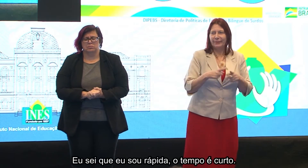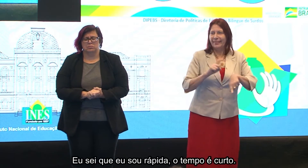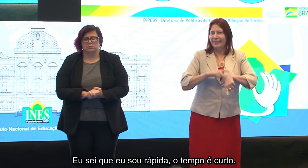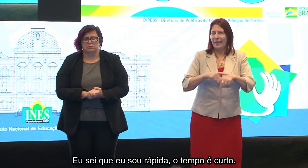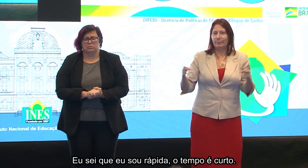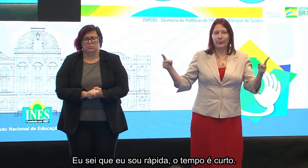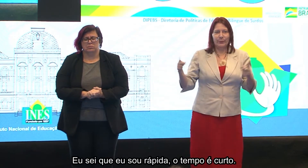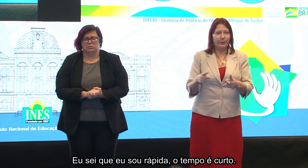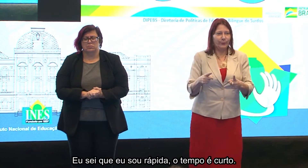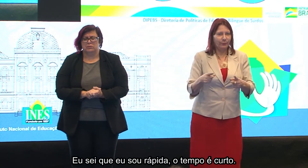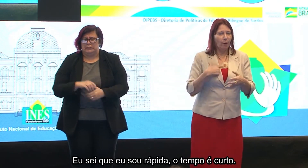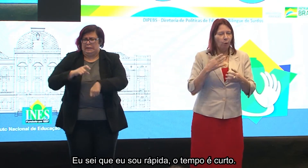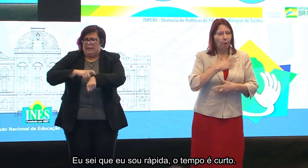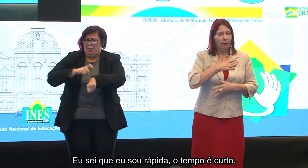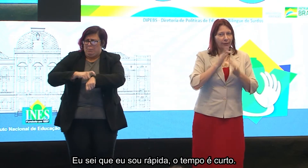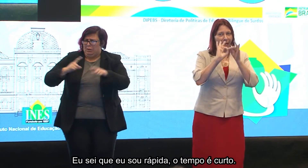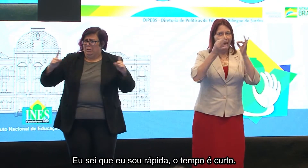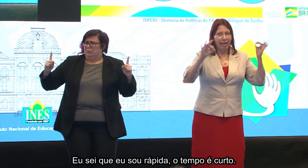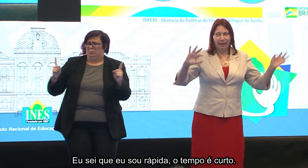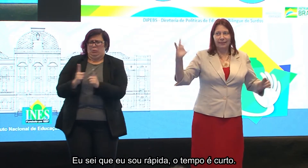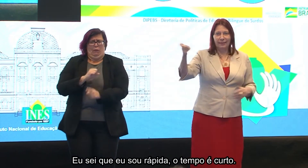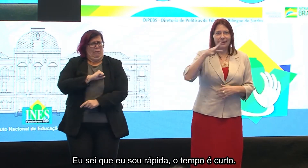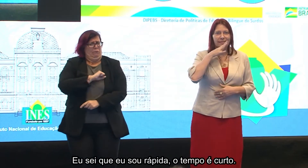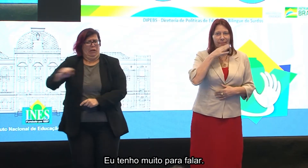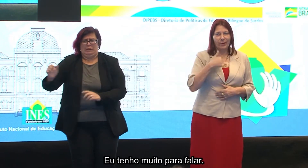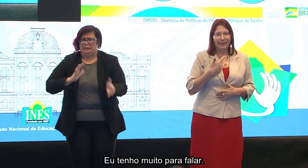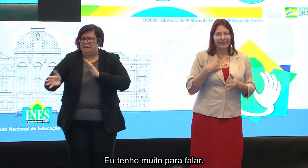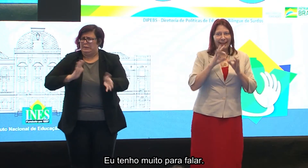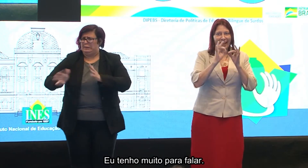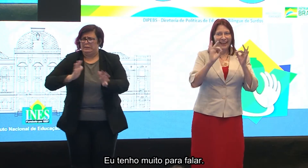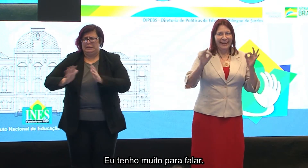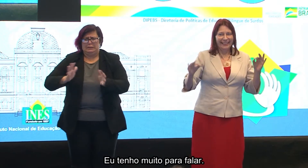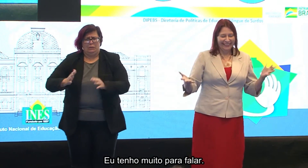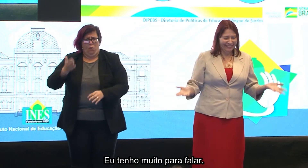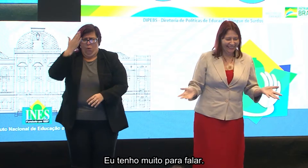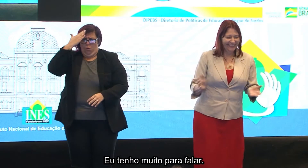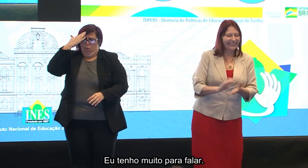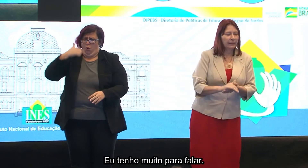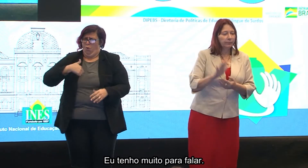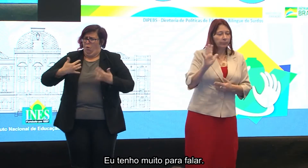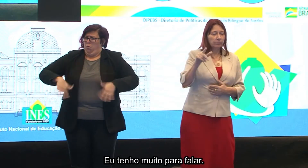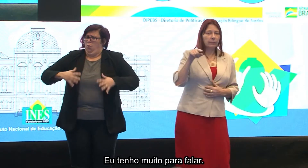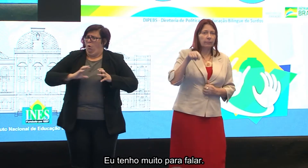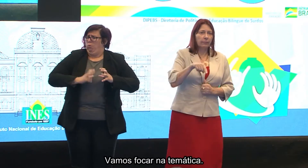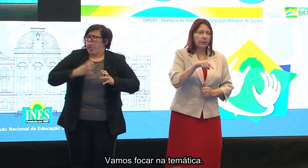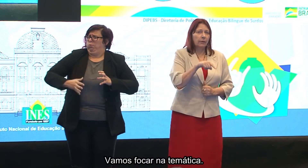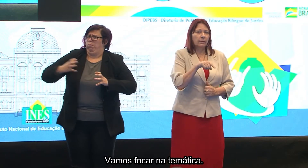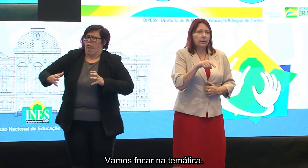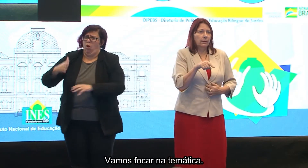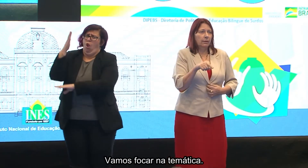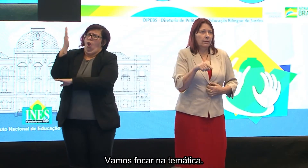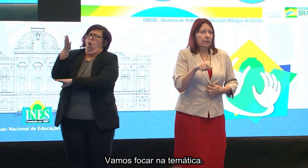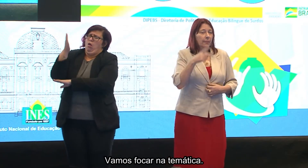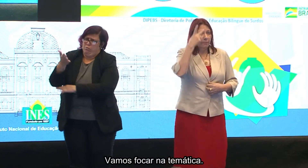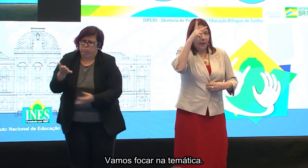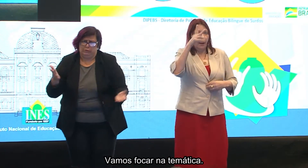Eu sei que eu sou rápida e o tempo é curto e eu tenho muito para falar, mas vamos focar na